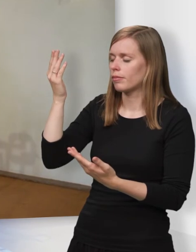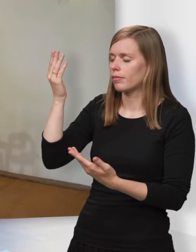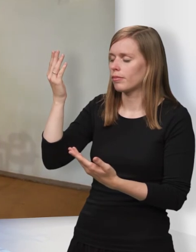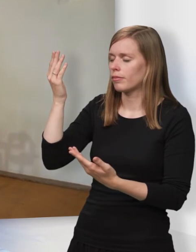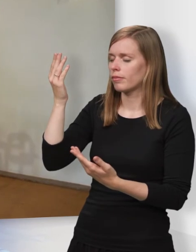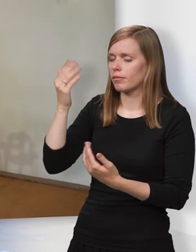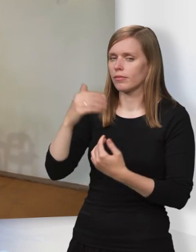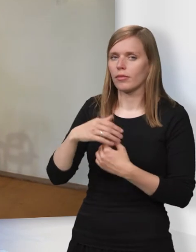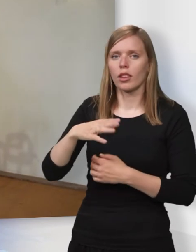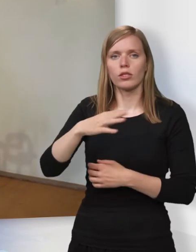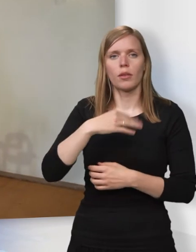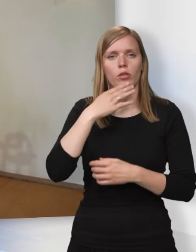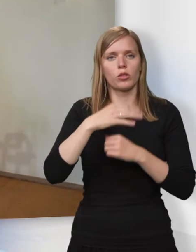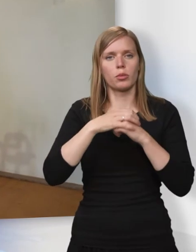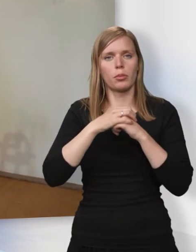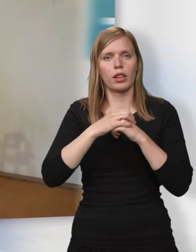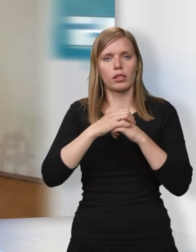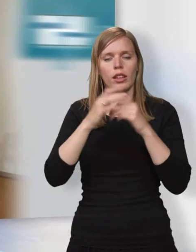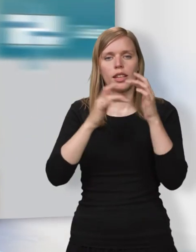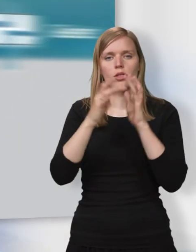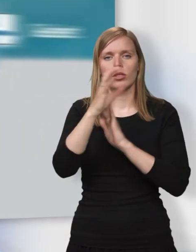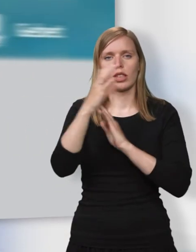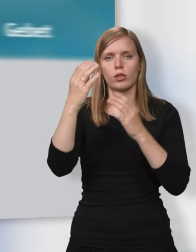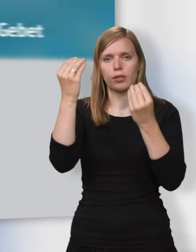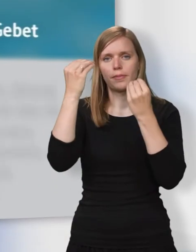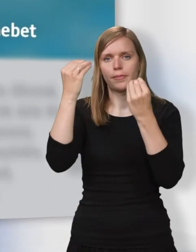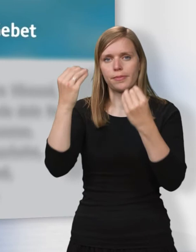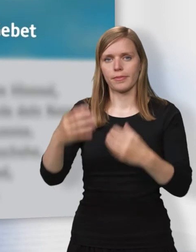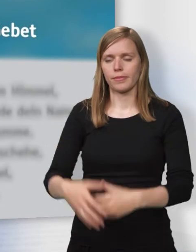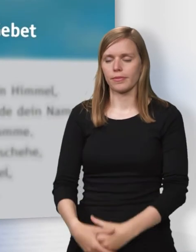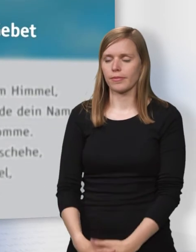Und gemeinsam wollen wir so beten, wie es uns Jesus Christus gelehrt hat.